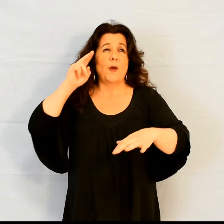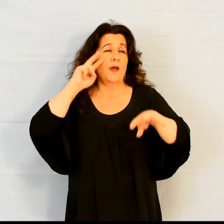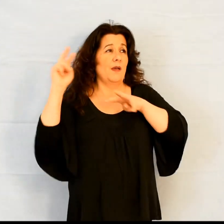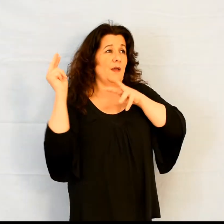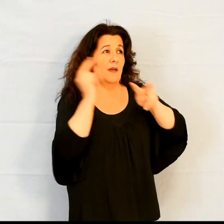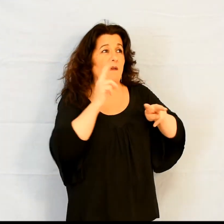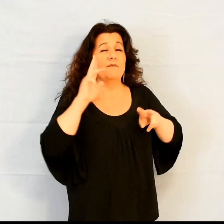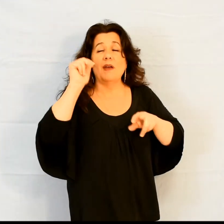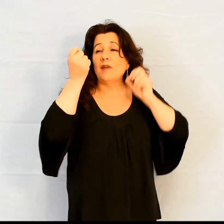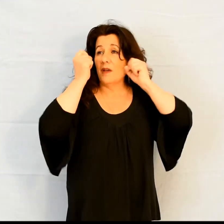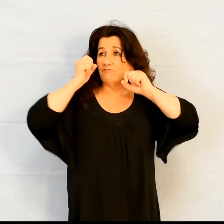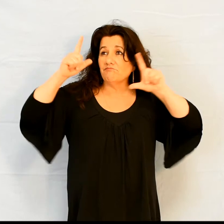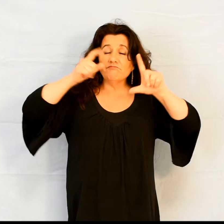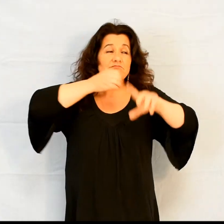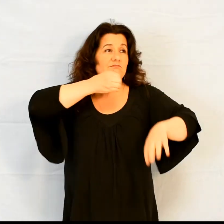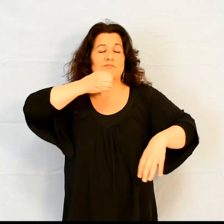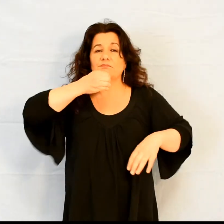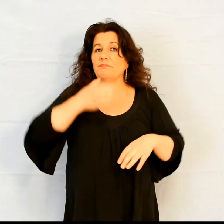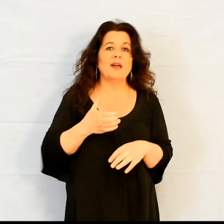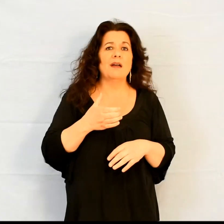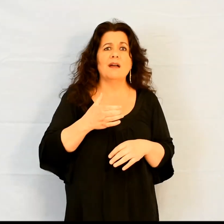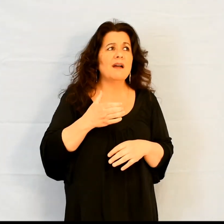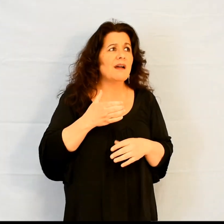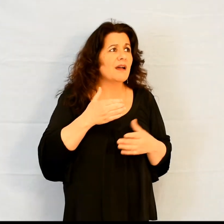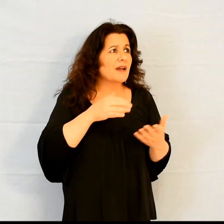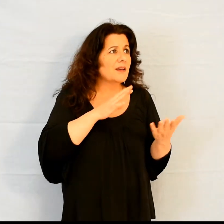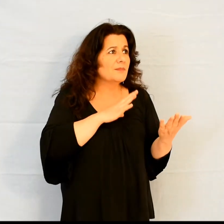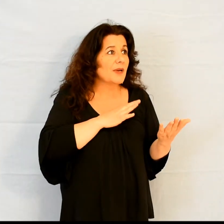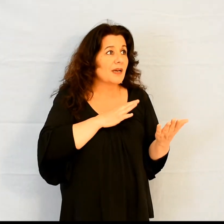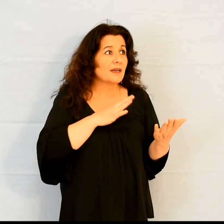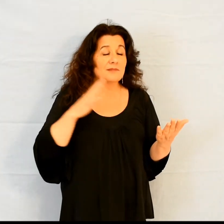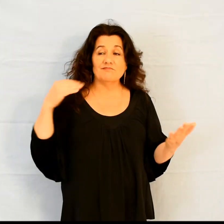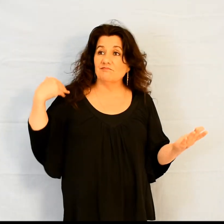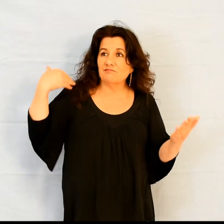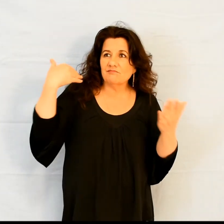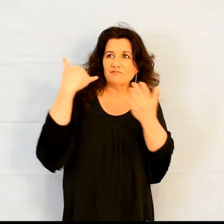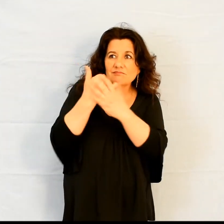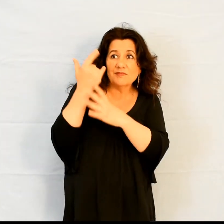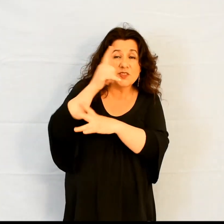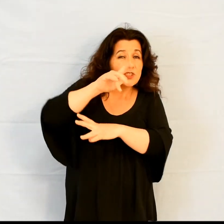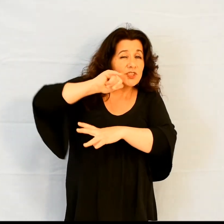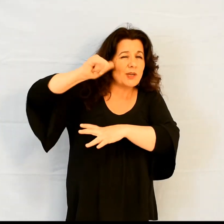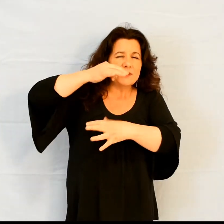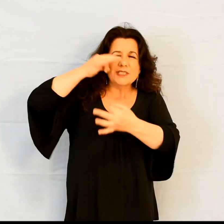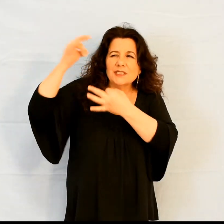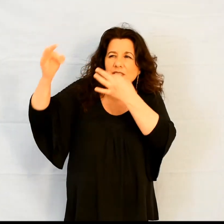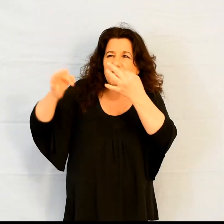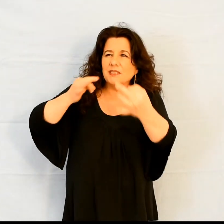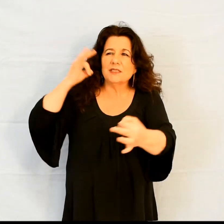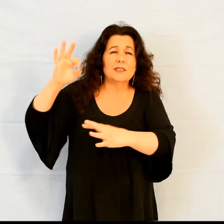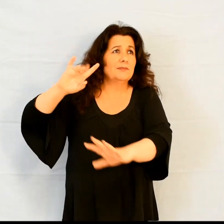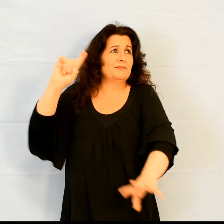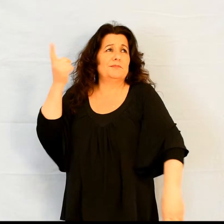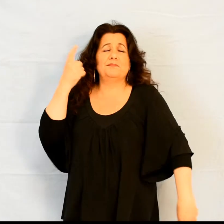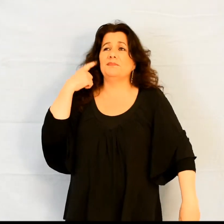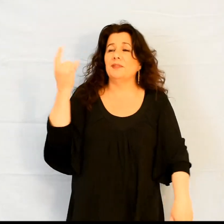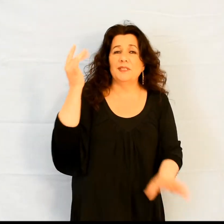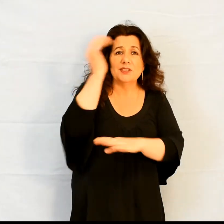car ils verront ce que jamais on ne leur avait dit. Ils découvriront ce dont ils n'avaient